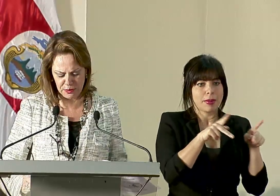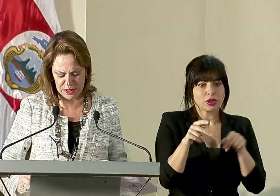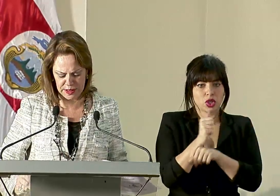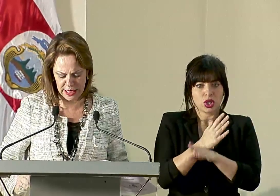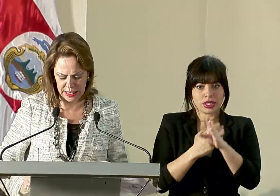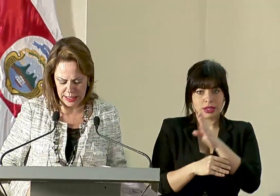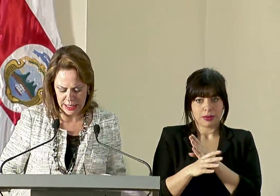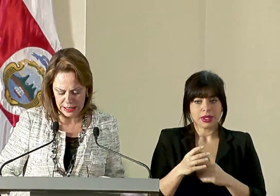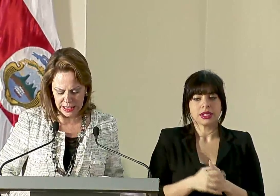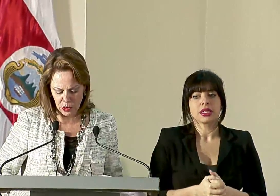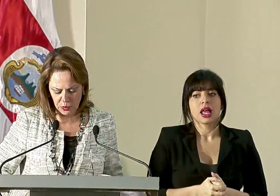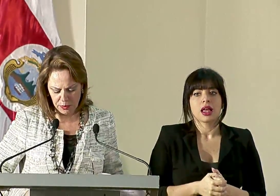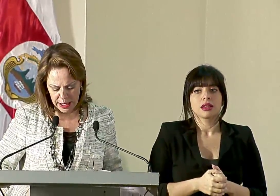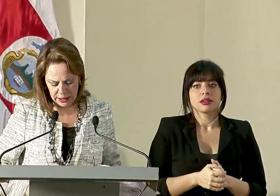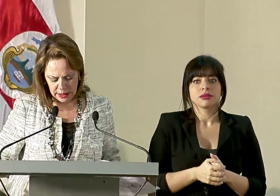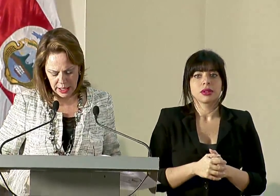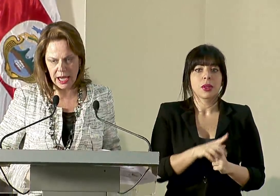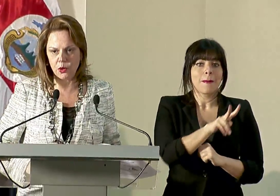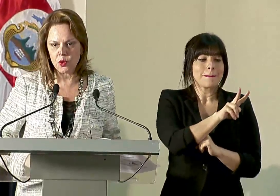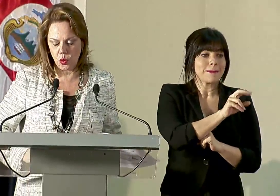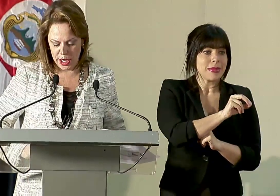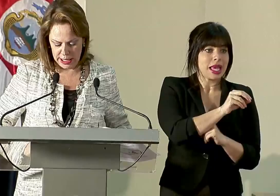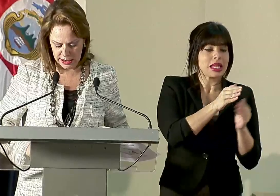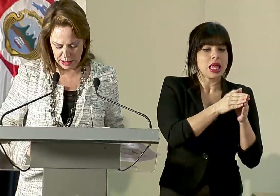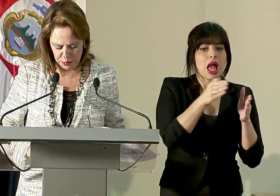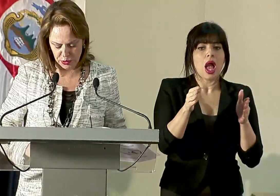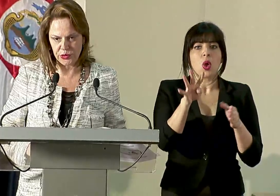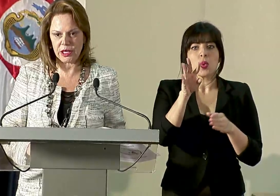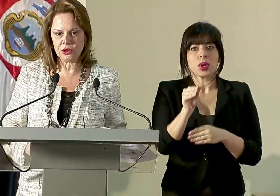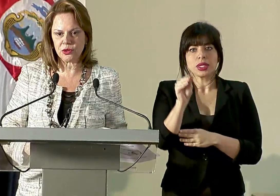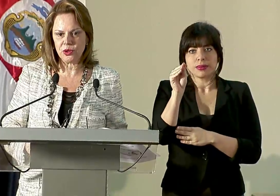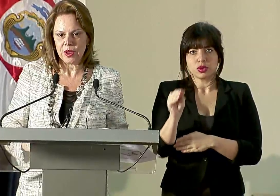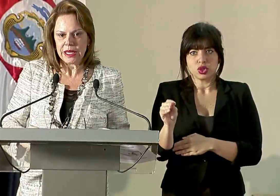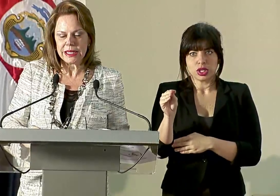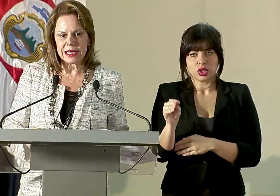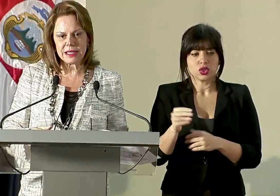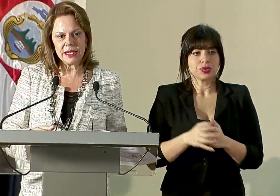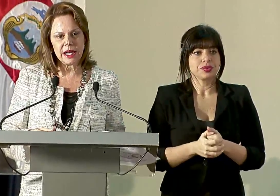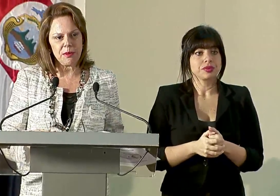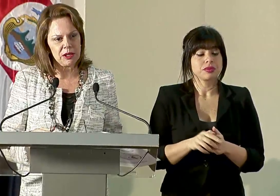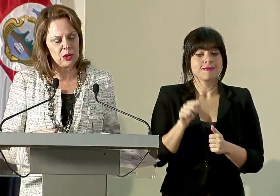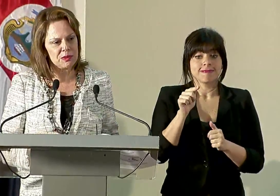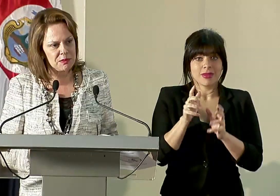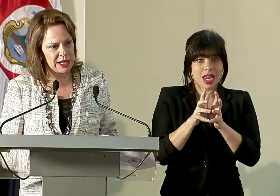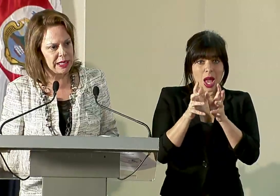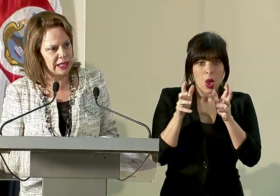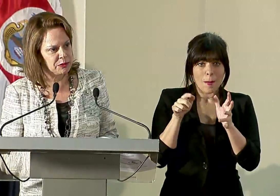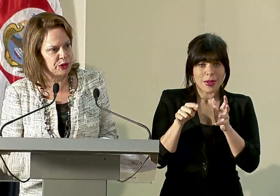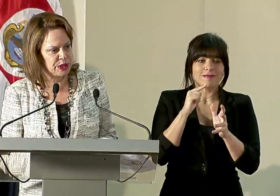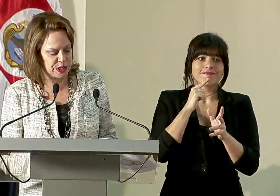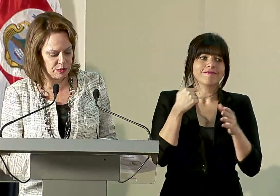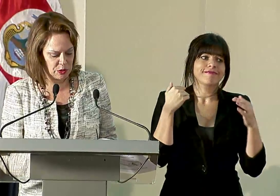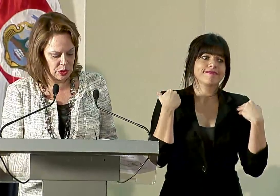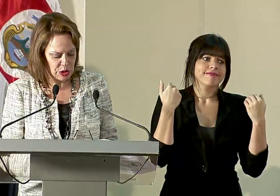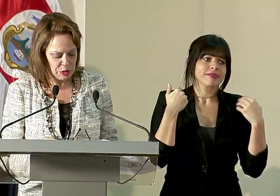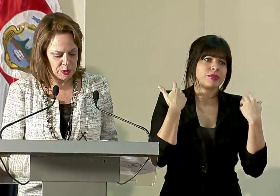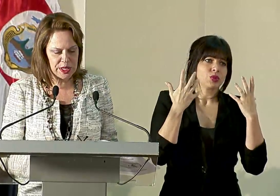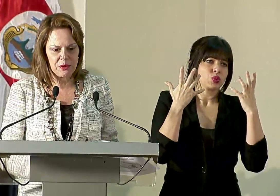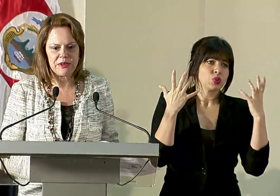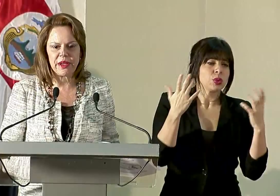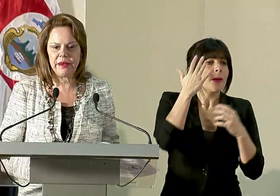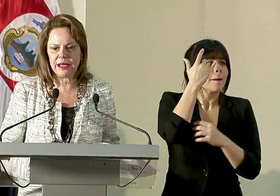con discapacidad de un 20 a un 40 por ciento. Y este incremento a mí me alegra muchísimo